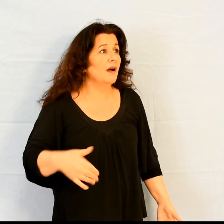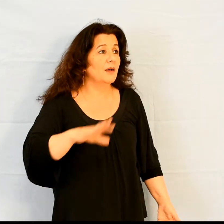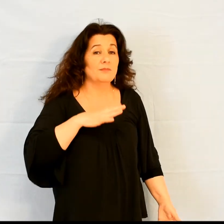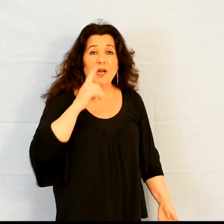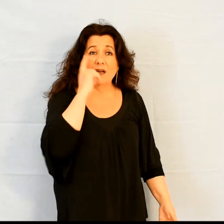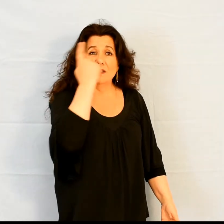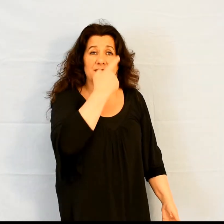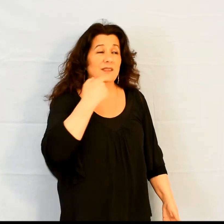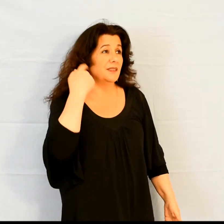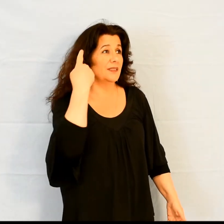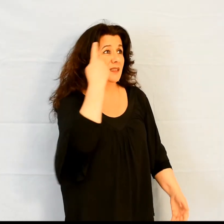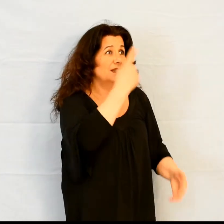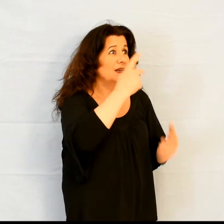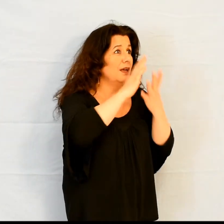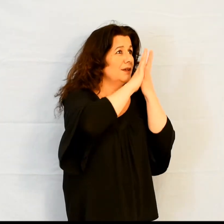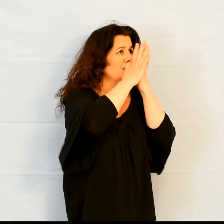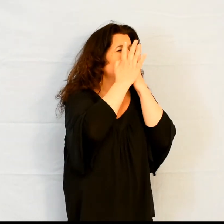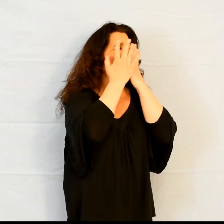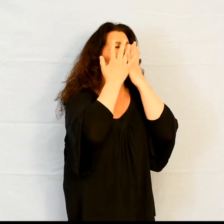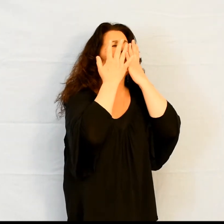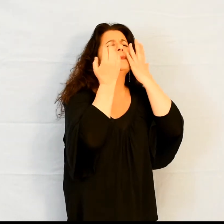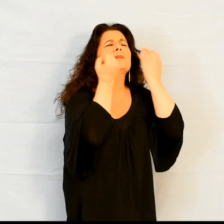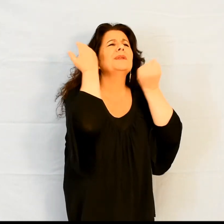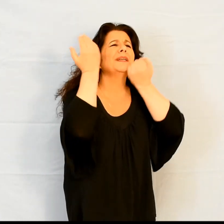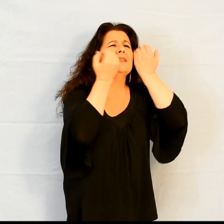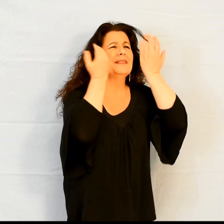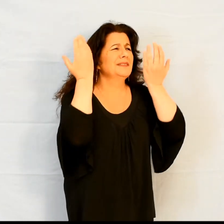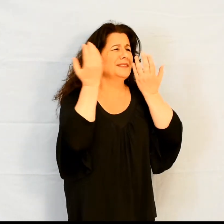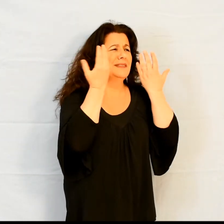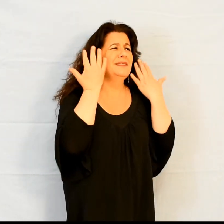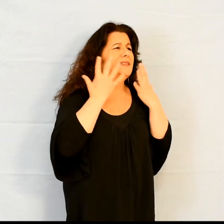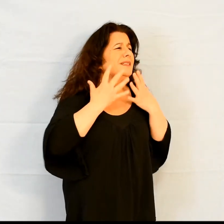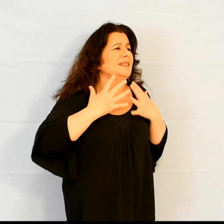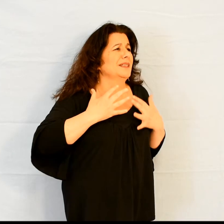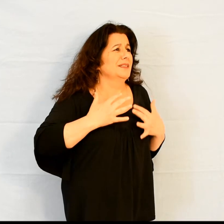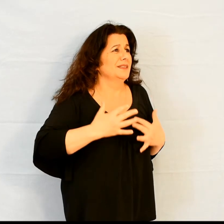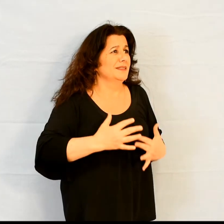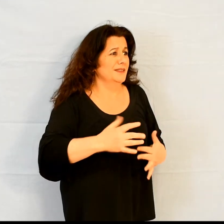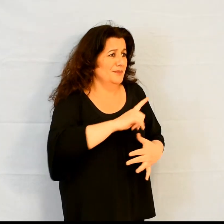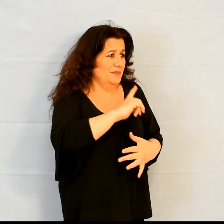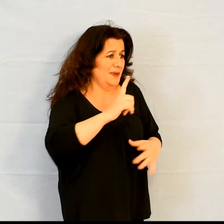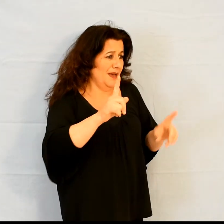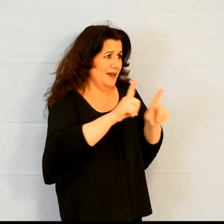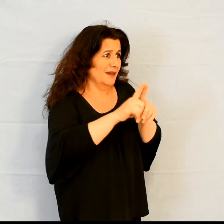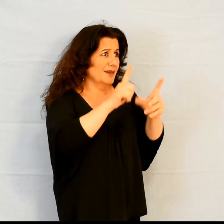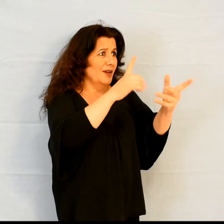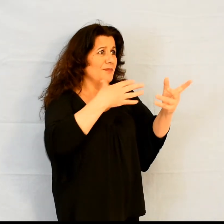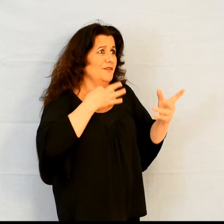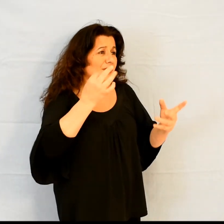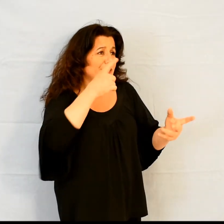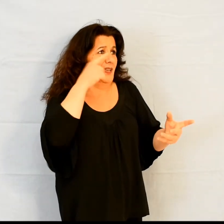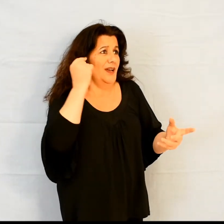ne ressemblait plus à un homme. Il n'avait plus l'apparence d'un fils d'homme.